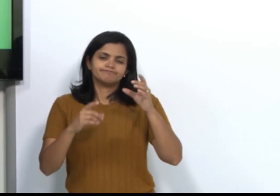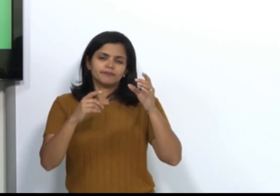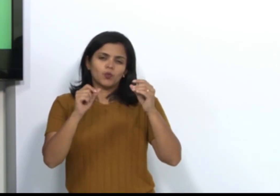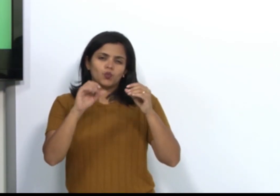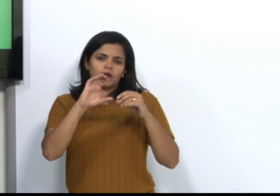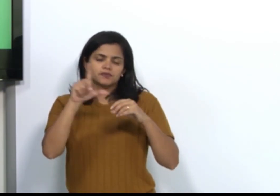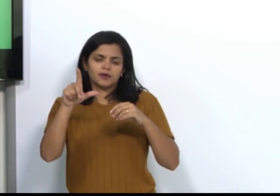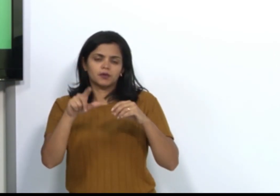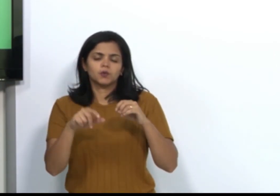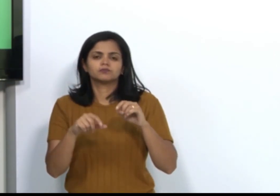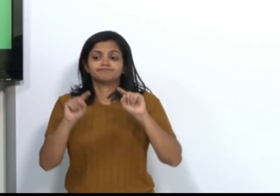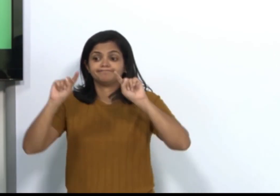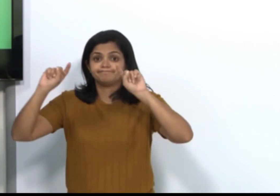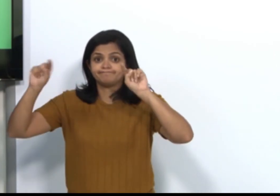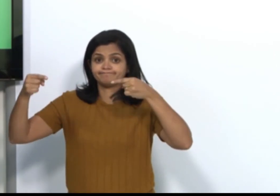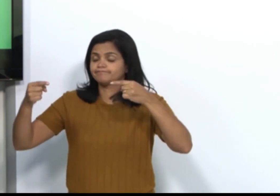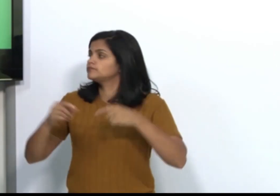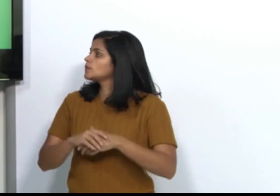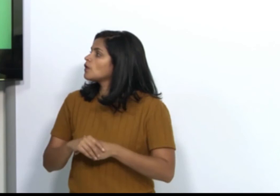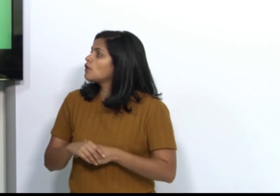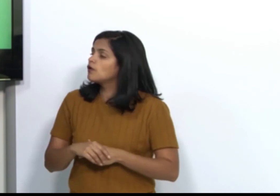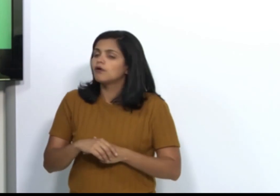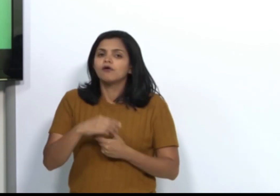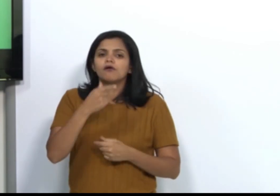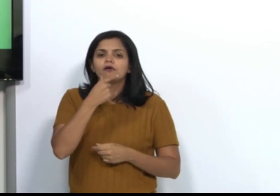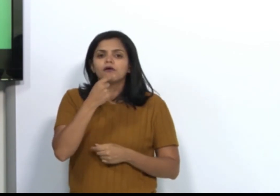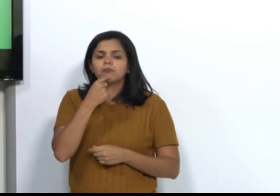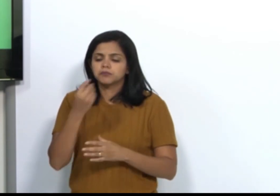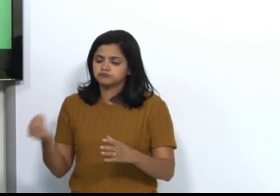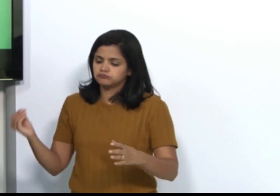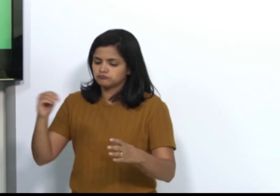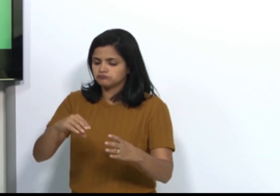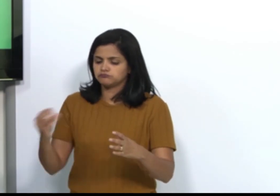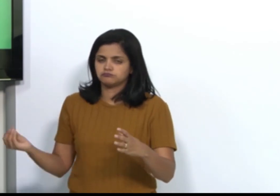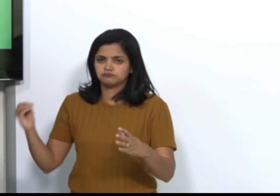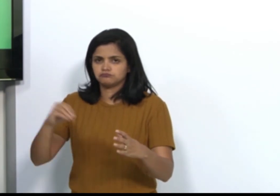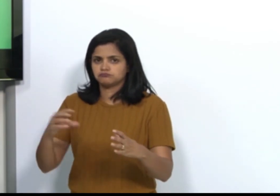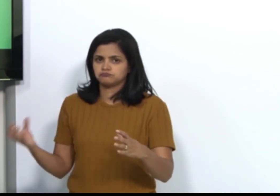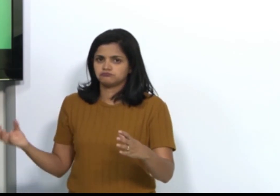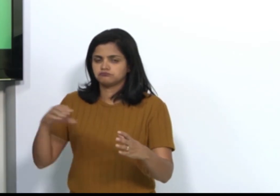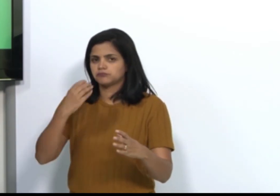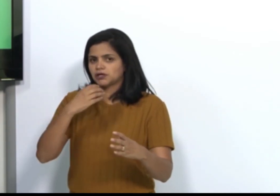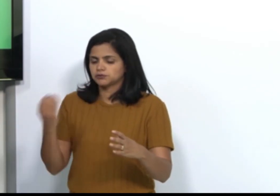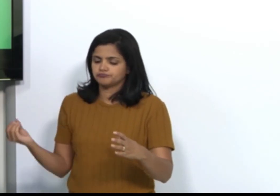DV, que é um classificador, coloco entre parênteses,